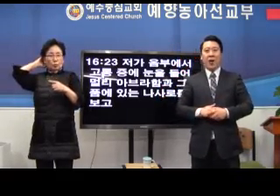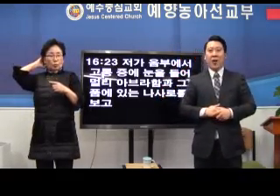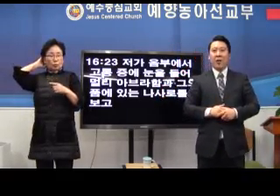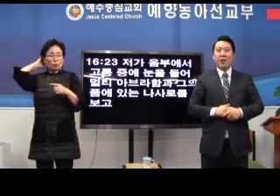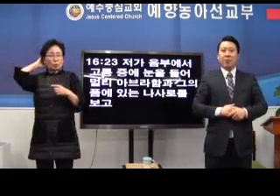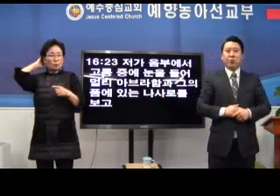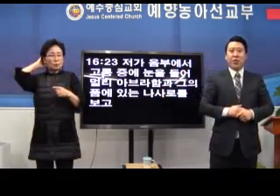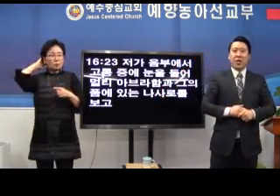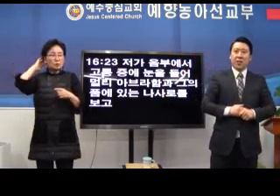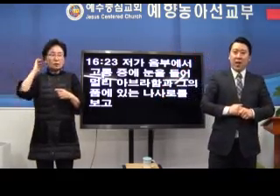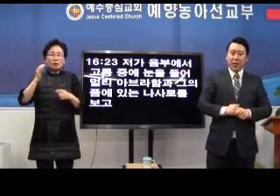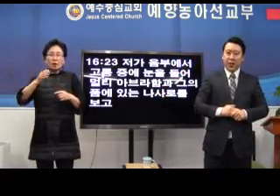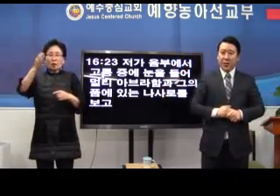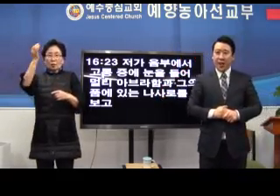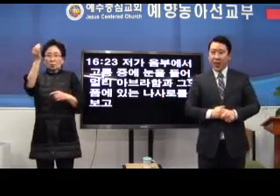아마 부자가 장사될 때